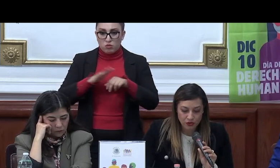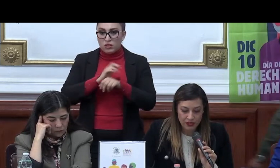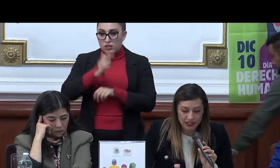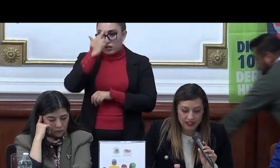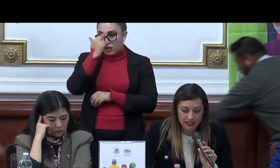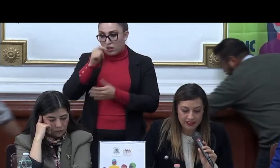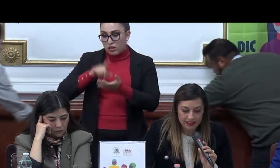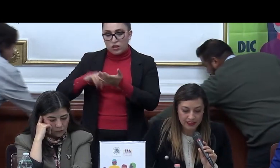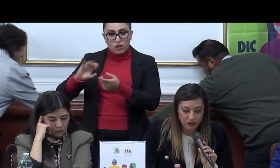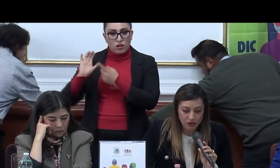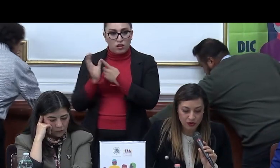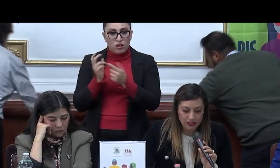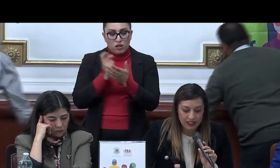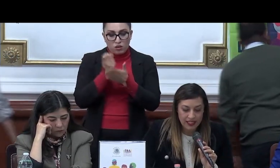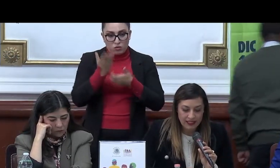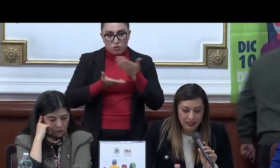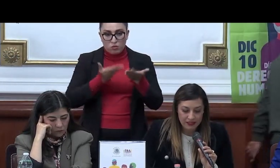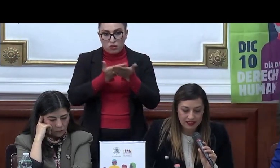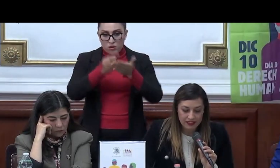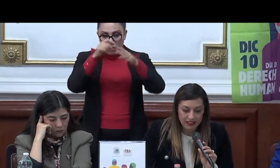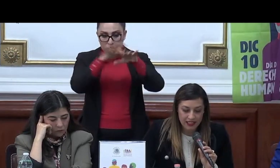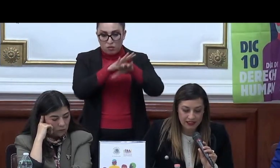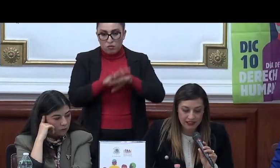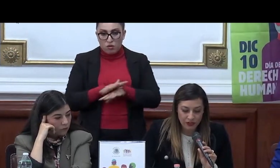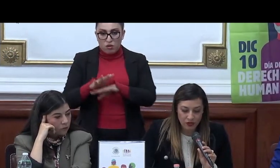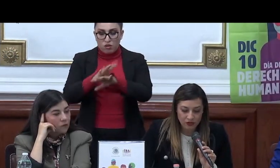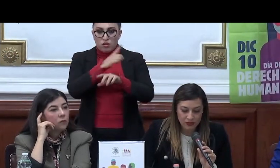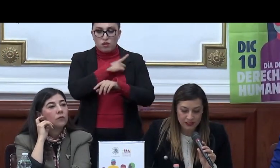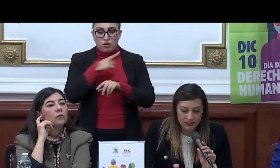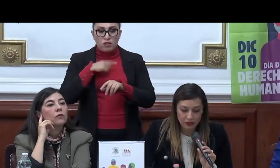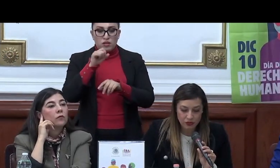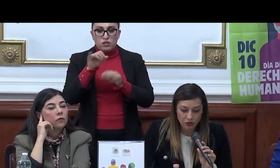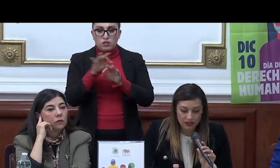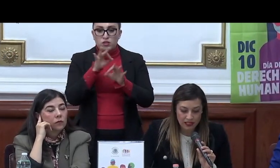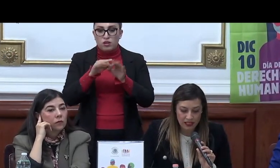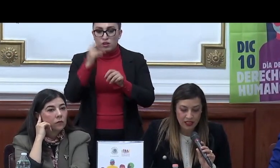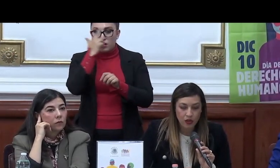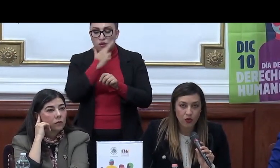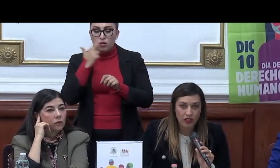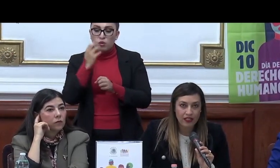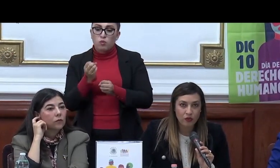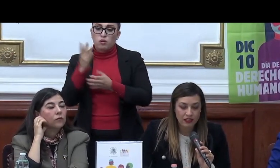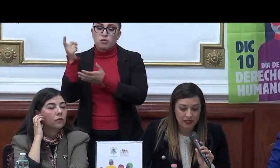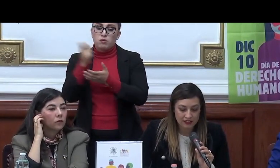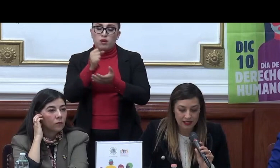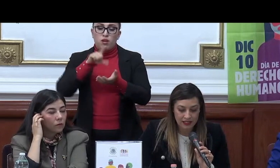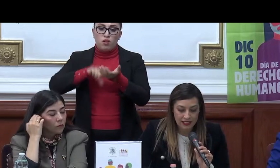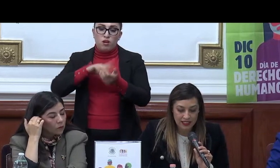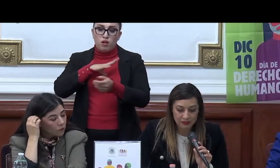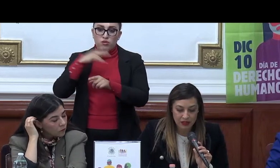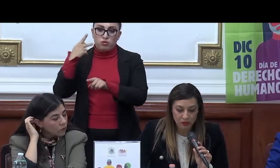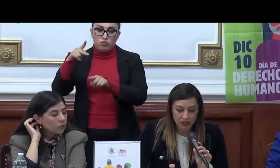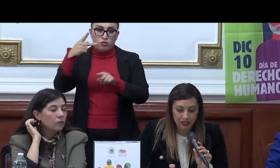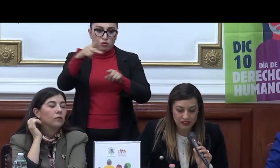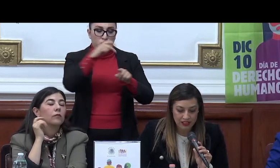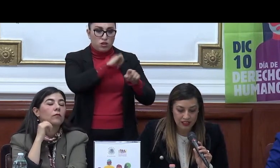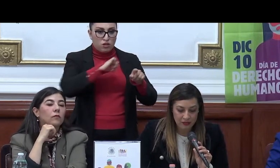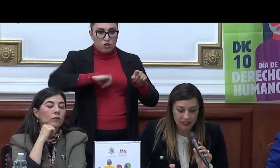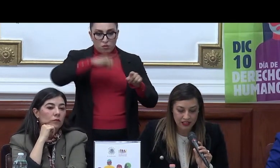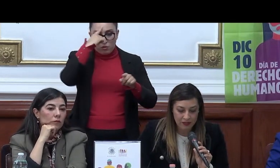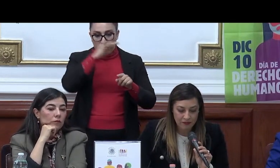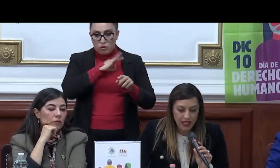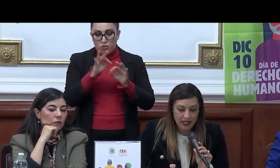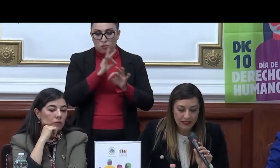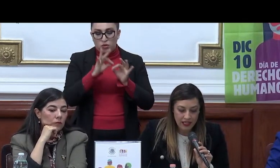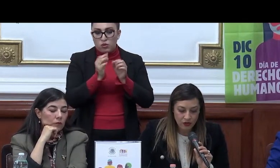comisión sugiere que dichas adecuaciones deben hacerse atendiendo la suficiencia presupuestal con la que cuenten las alcaldías para poder avanzar en la